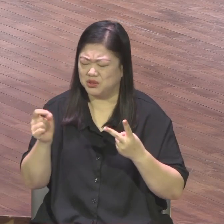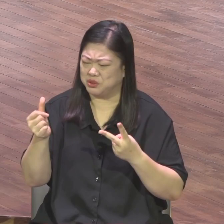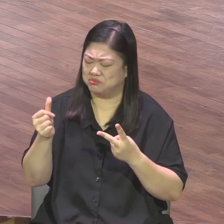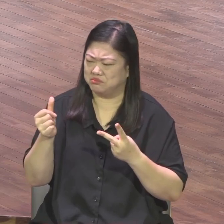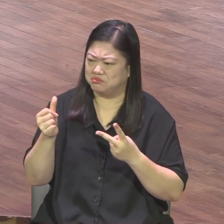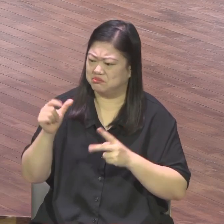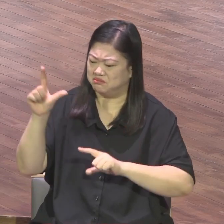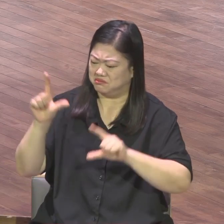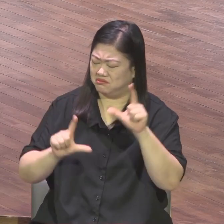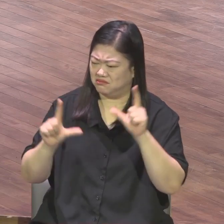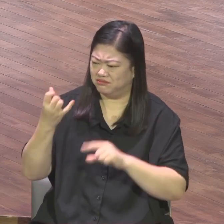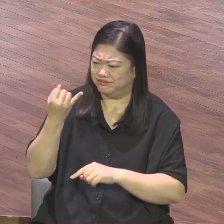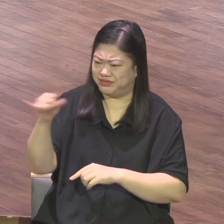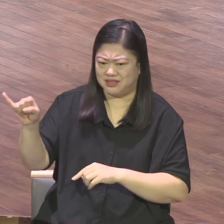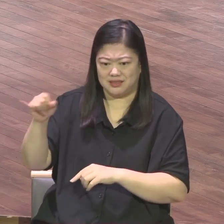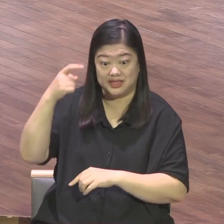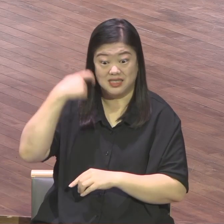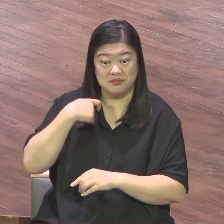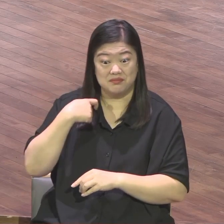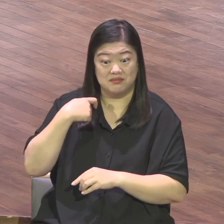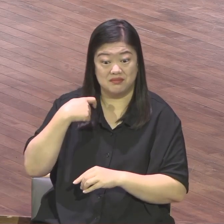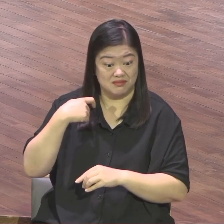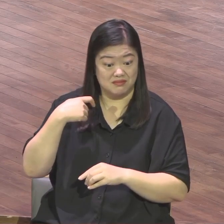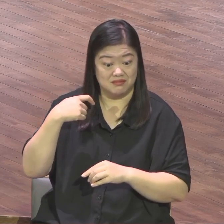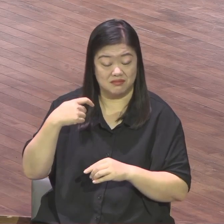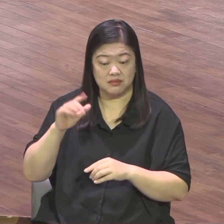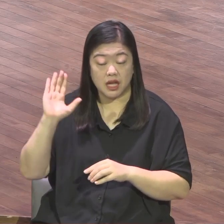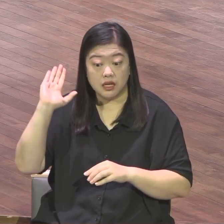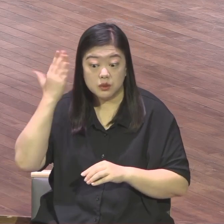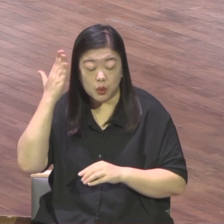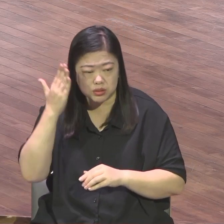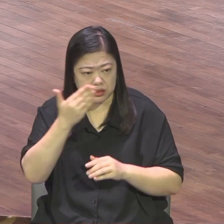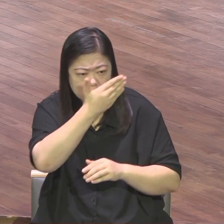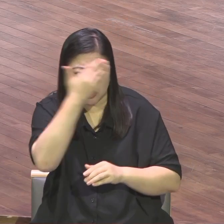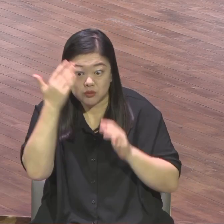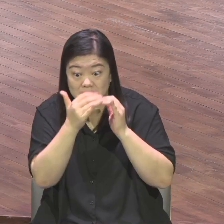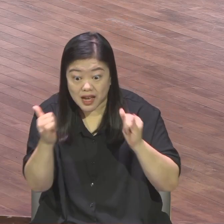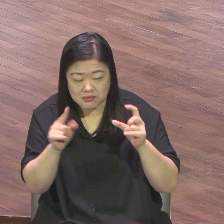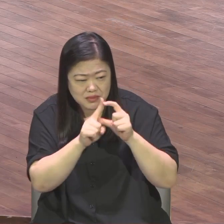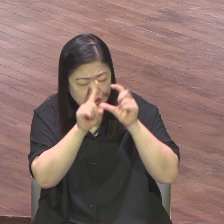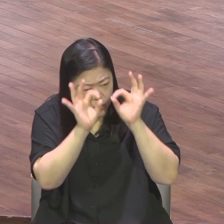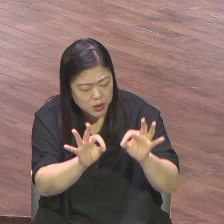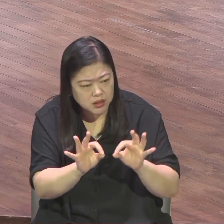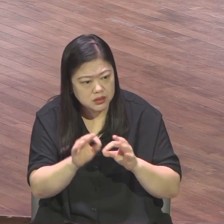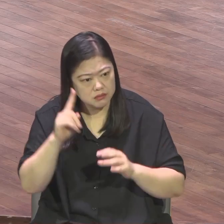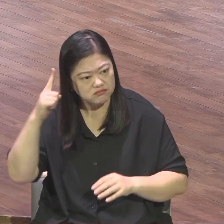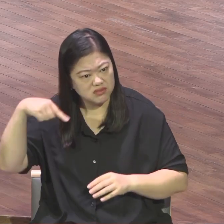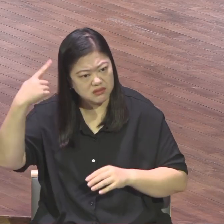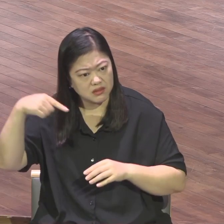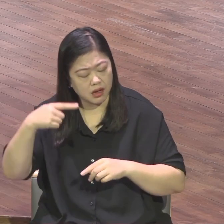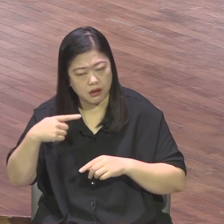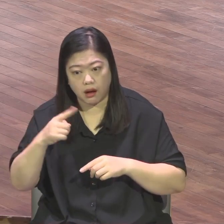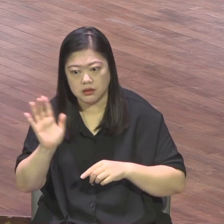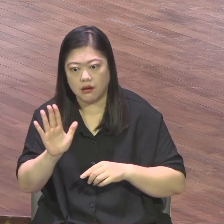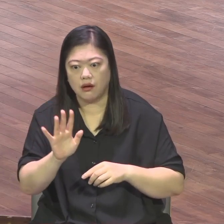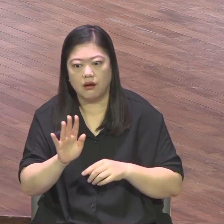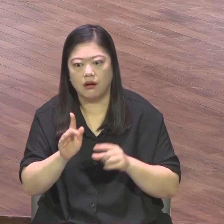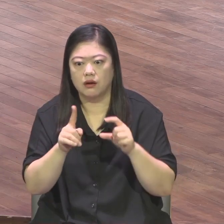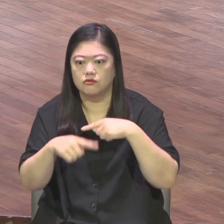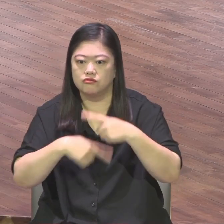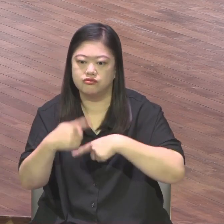상태를 미쳤다라고 그렇게 말을 하는데 요즘 젊은이들은 아주 다른 색깔로 요즘 젊은 분들은